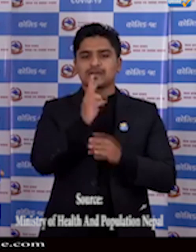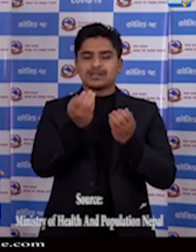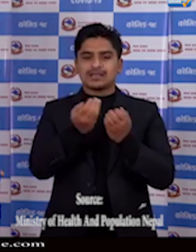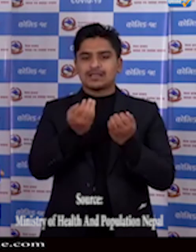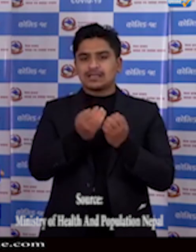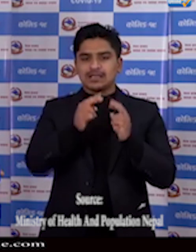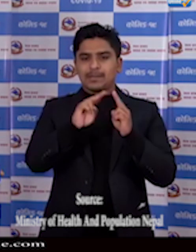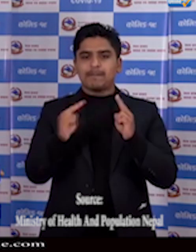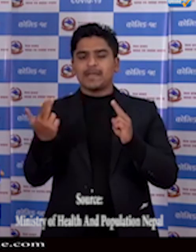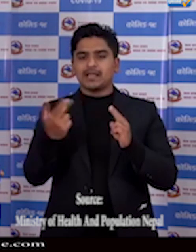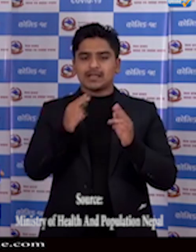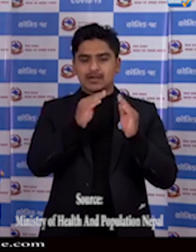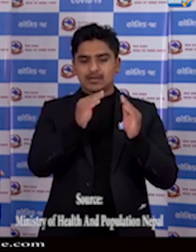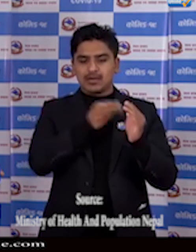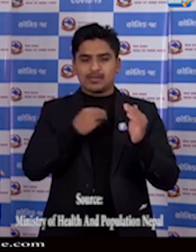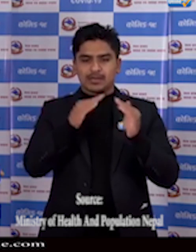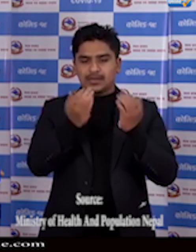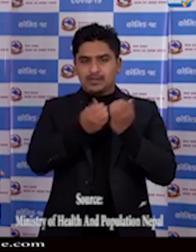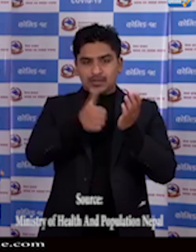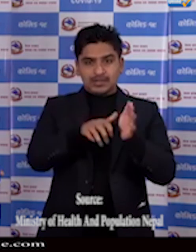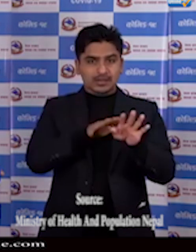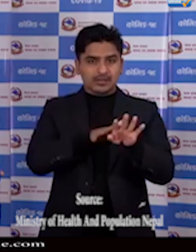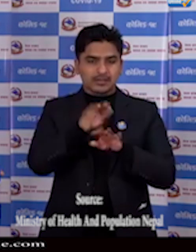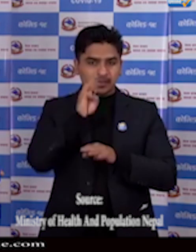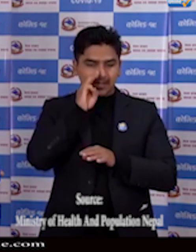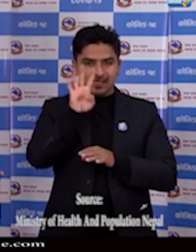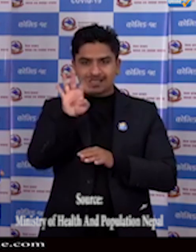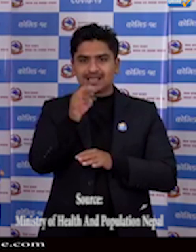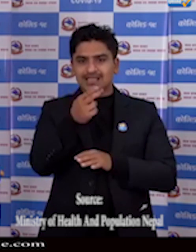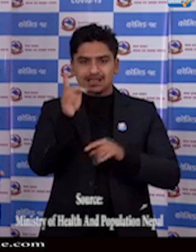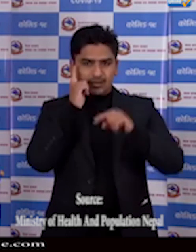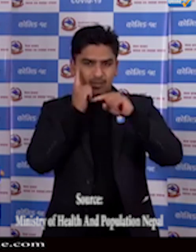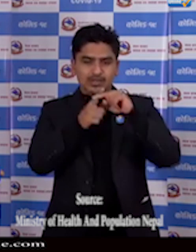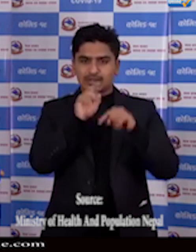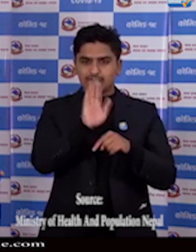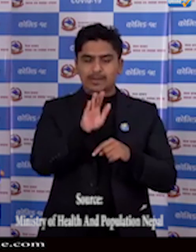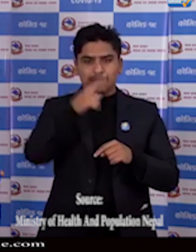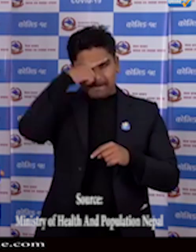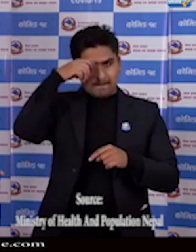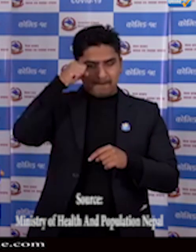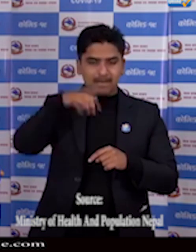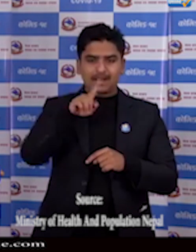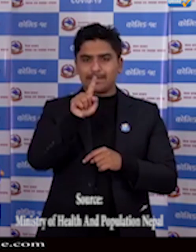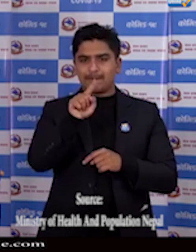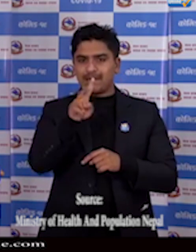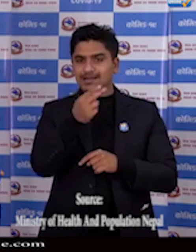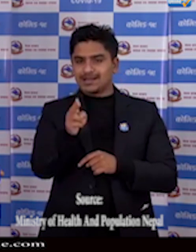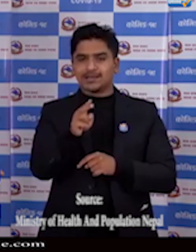भेरी अस्पतालको प्रयोगशालामा गरिएको परीक्षणमा 40 जनाको पोजिटिभ आएको छ। बाँकेका 12 जना